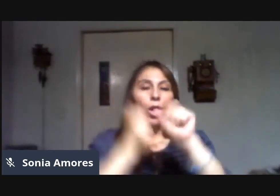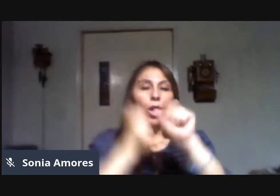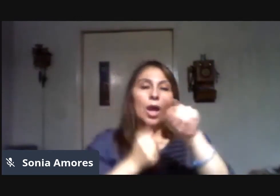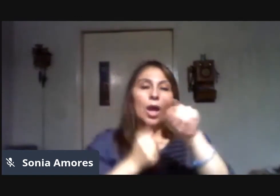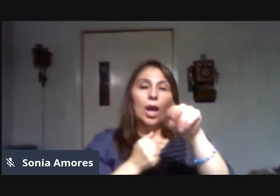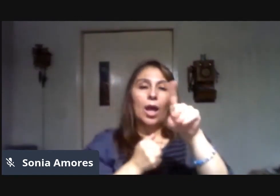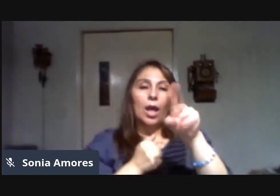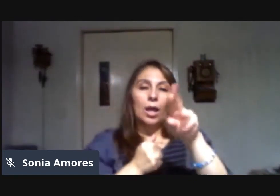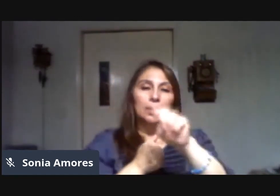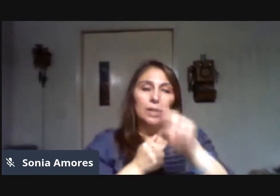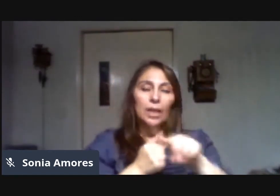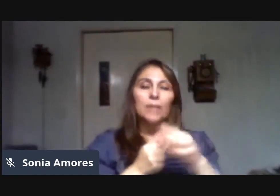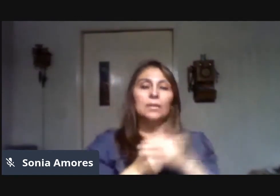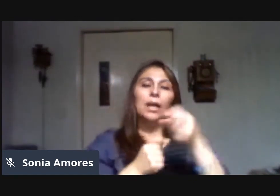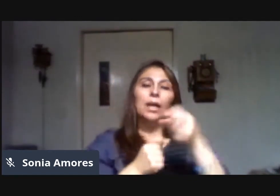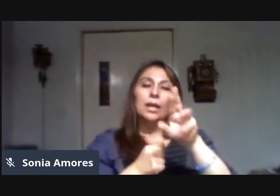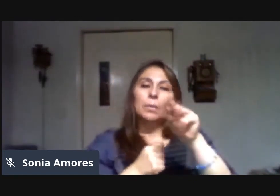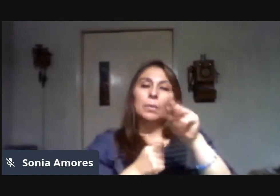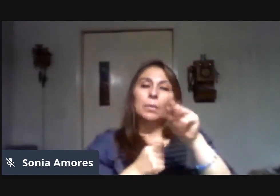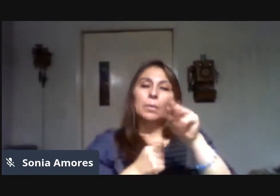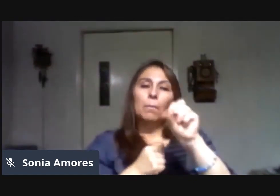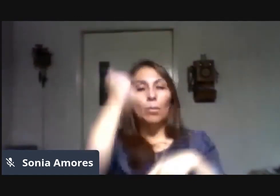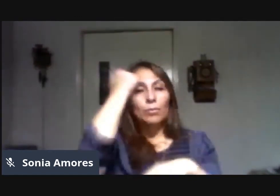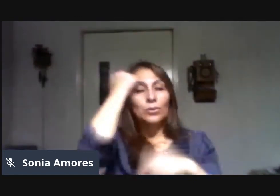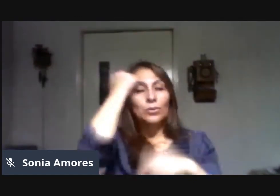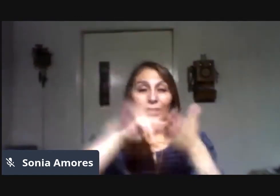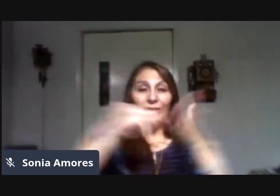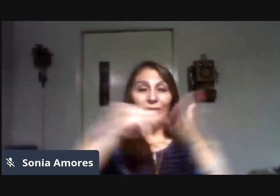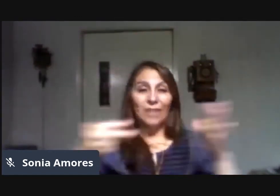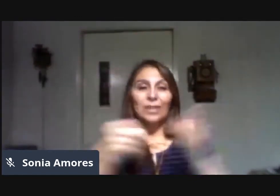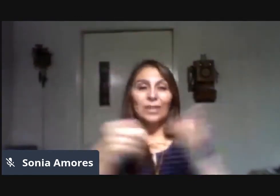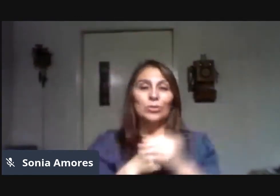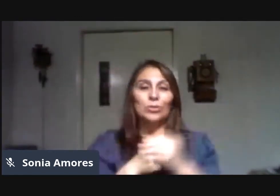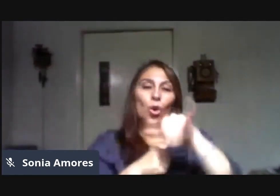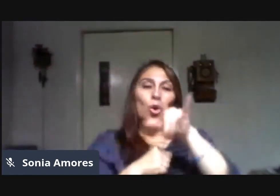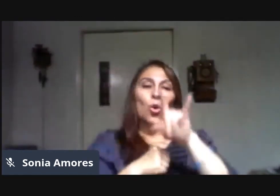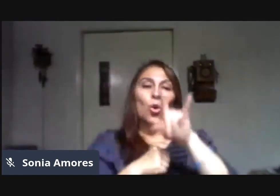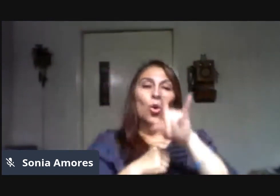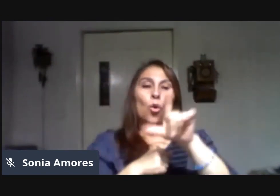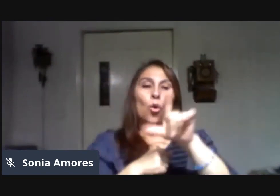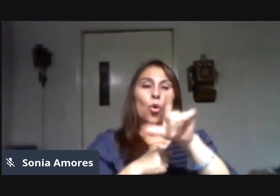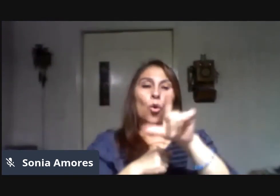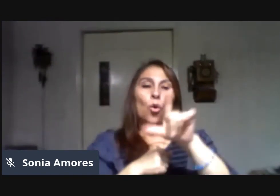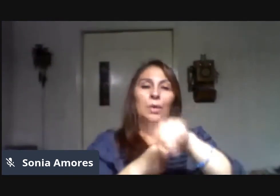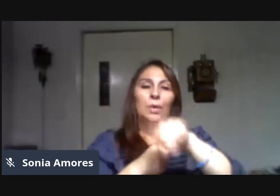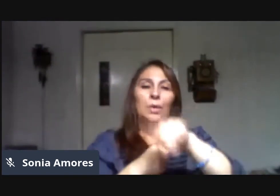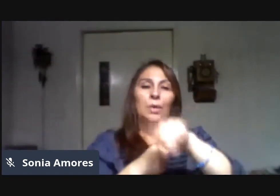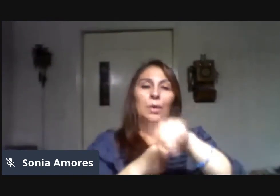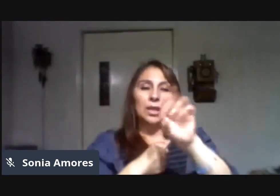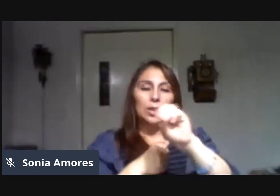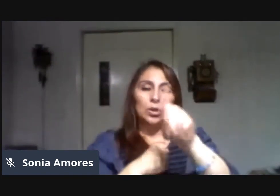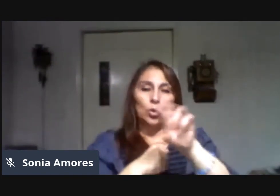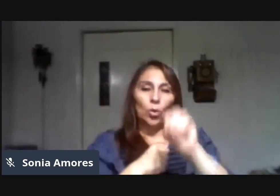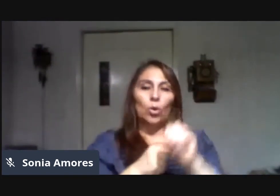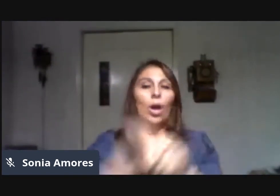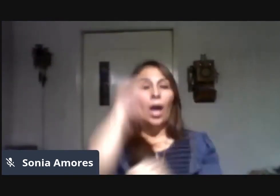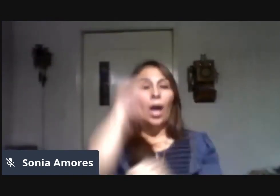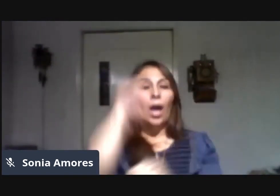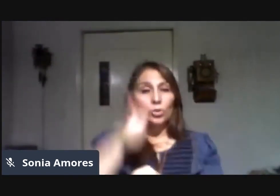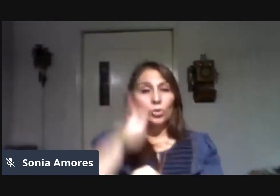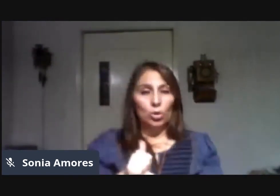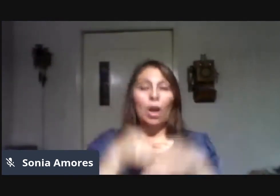que se encargaron de la parte técnica, como son el profesor Julio y el profesor Sergio, a la profesora Sonia Amores, que se encuentra